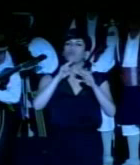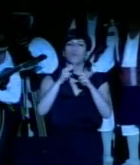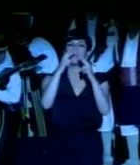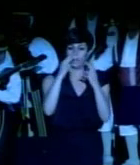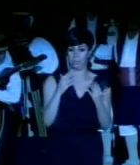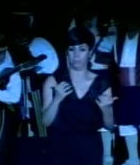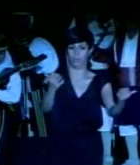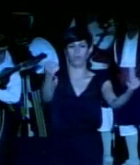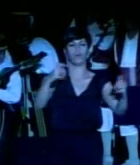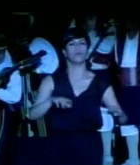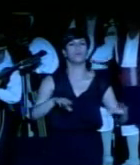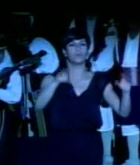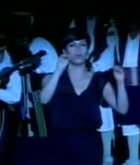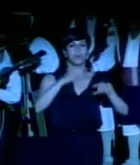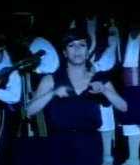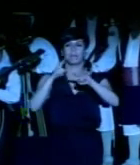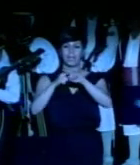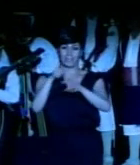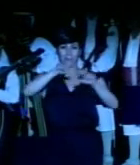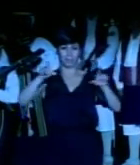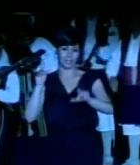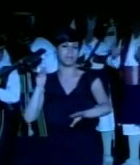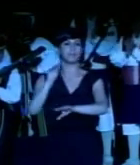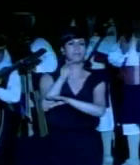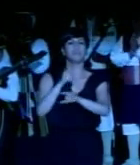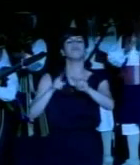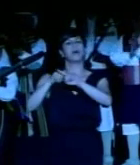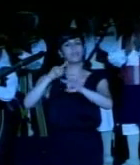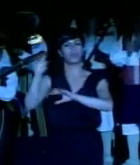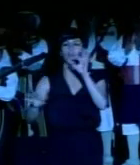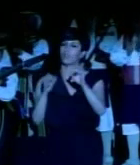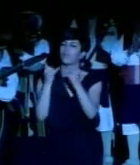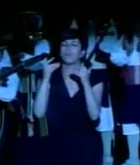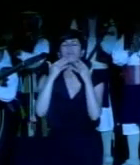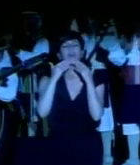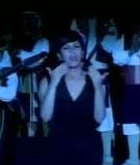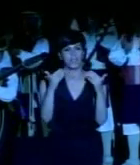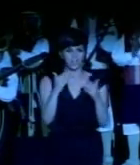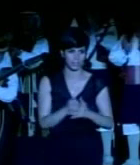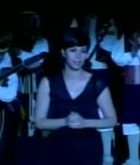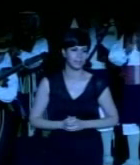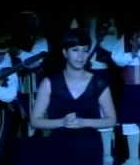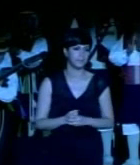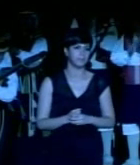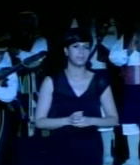público burgalés, de los patrocinadores y de la organización del festival. Gracias.